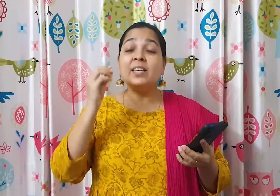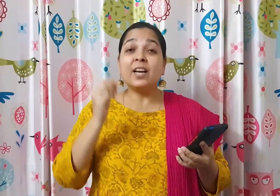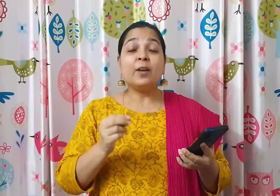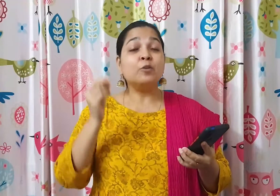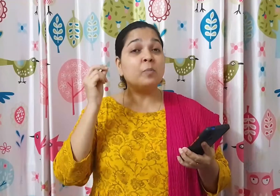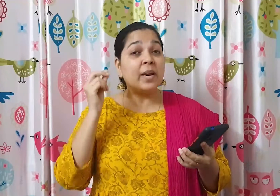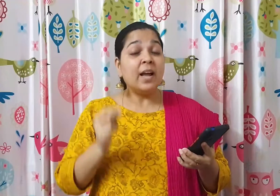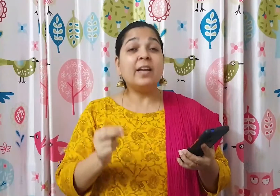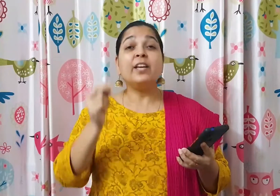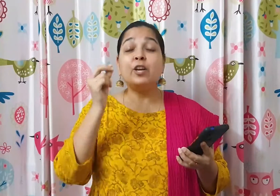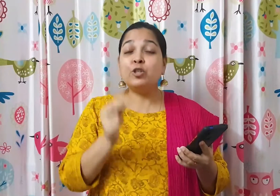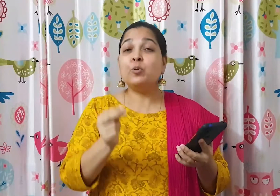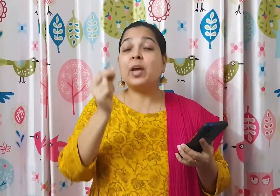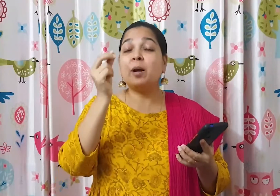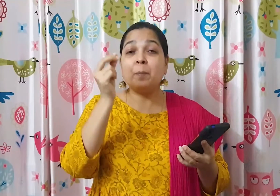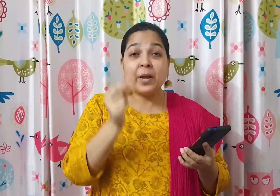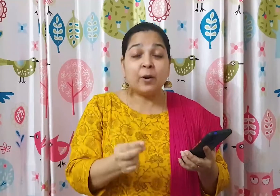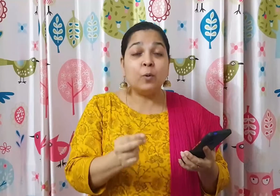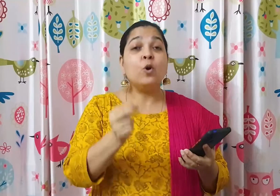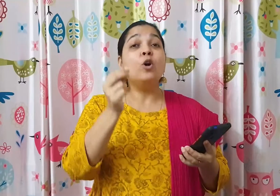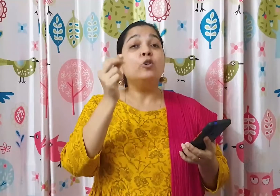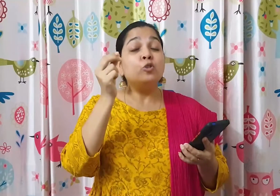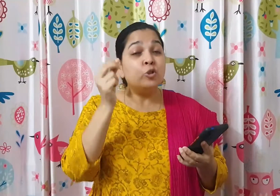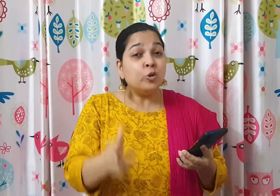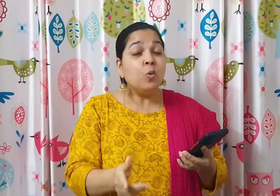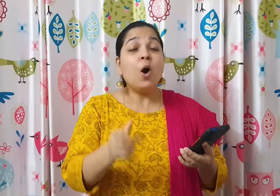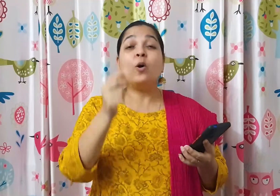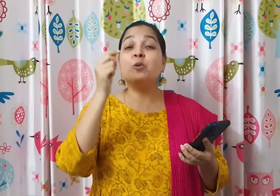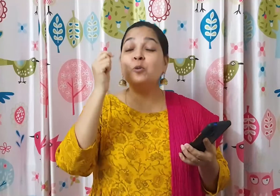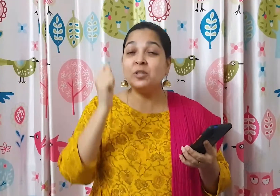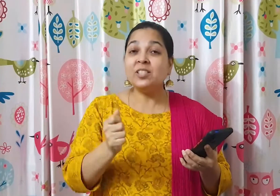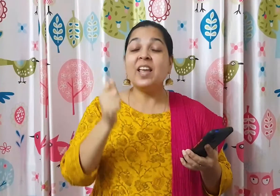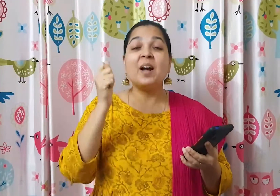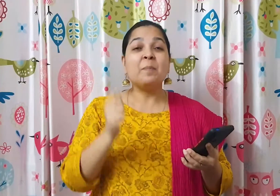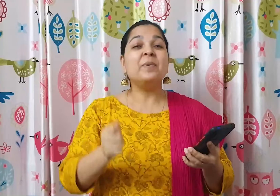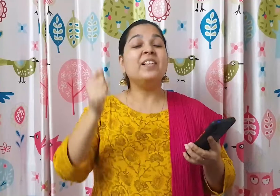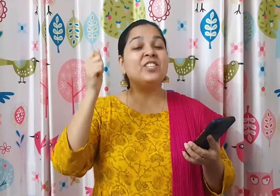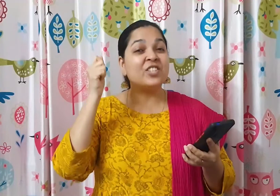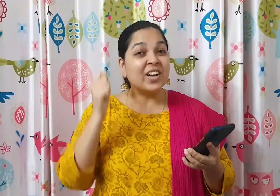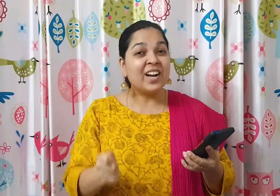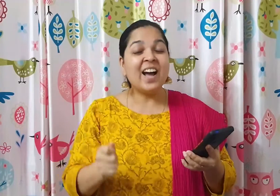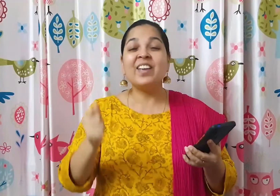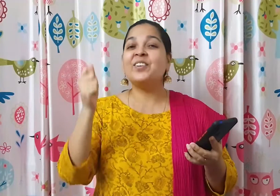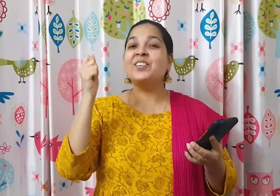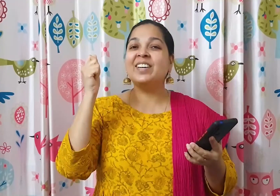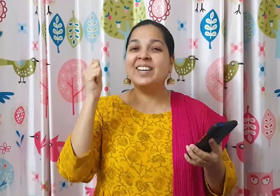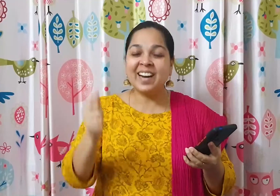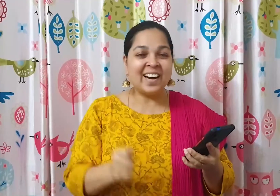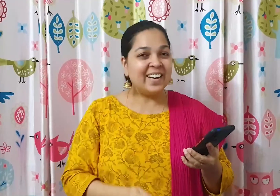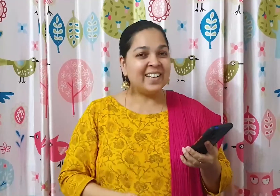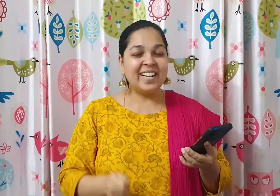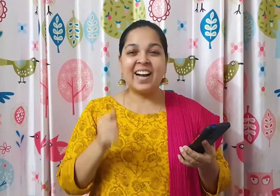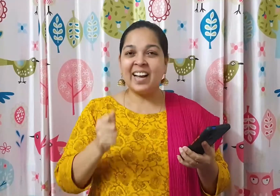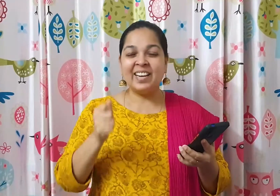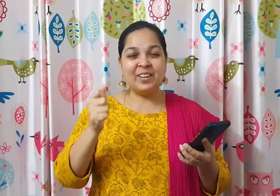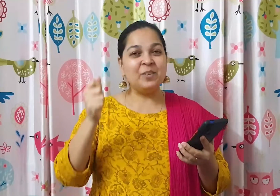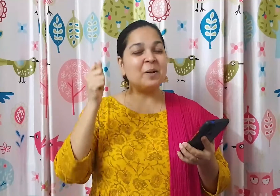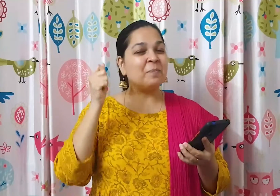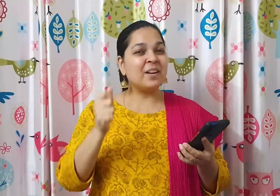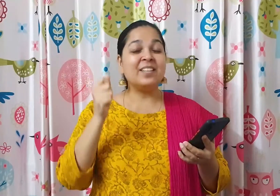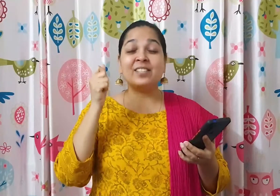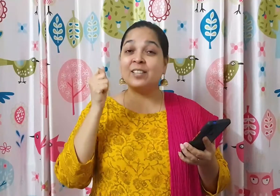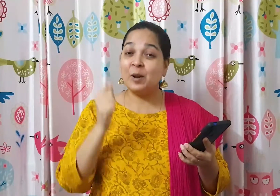কান্দাৰ কোনো প্ৰয়োজন নাই, কাৰণ ঈশ্বৰৰ বাক্য সদায় কাম কৰে। প্ৰেইজ দ্য লৰ্ড! আৰু